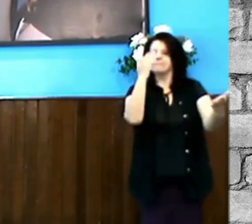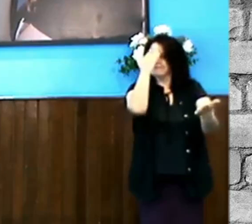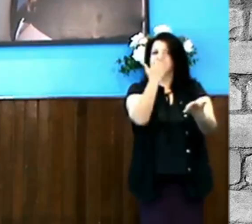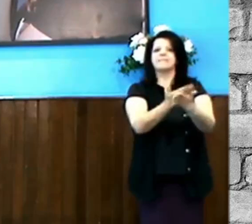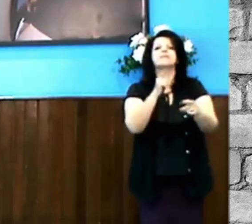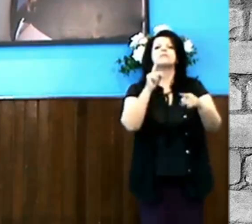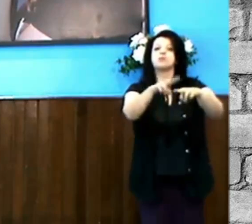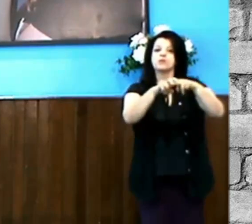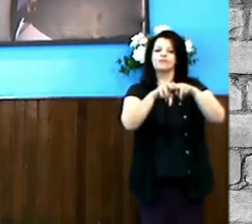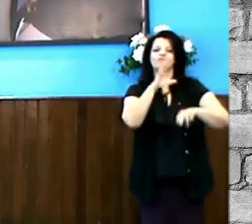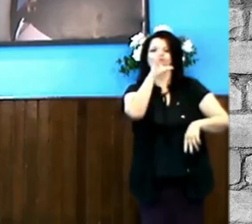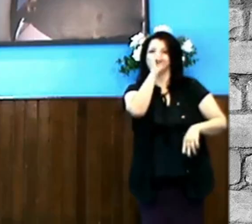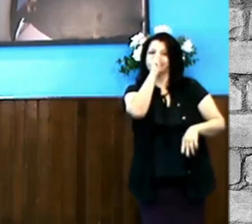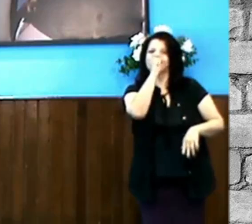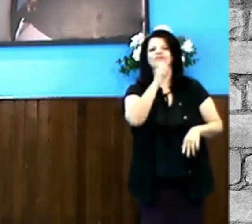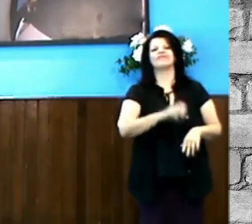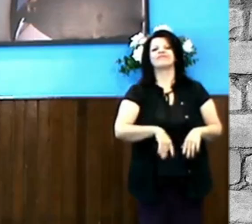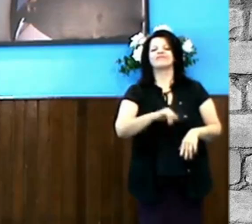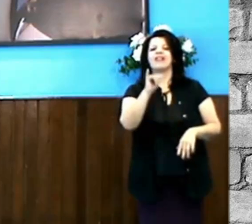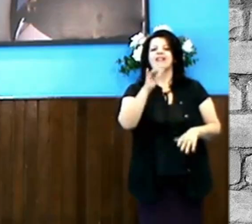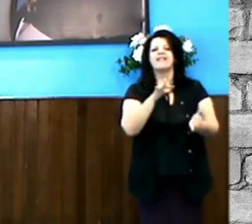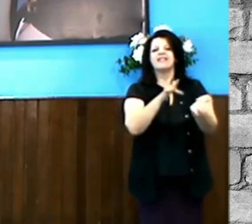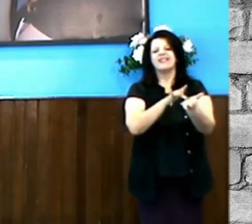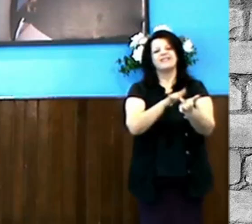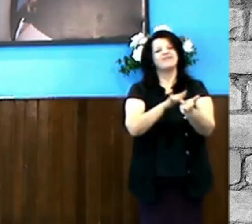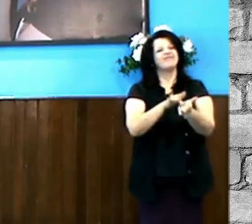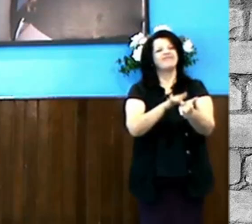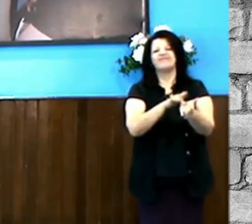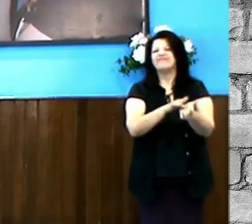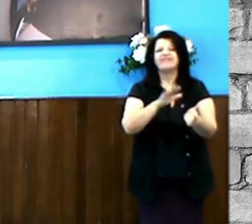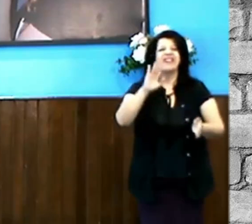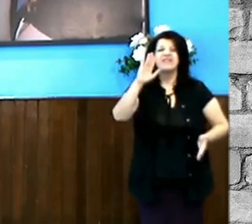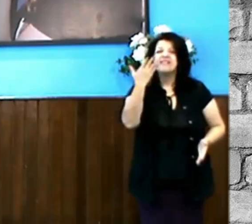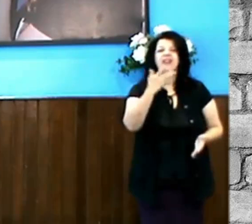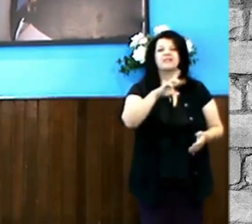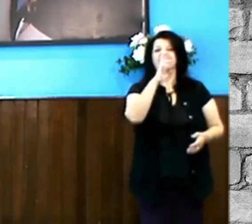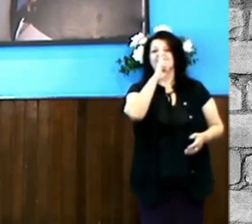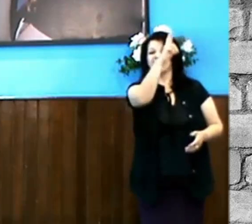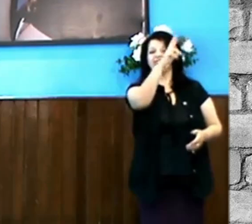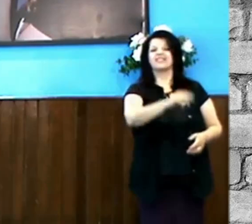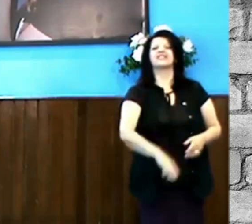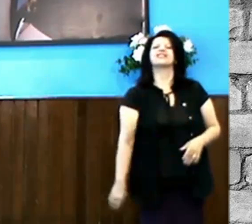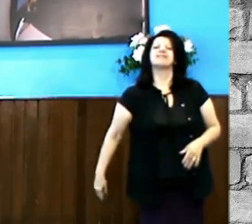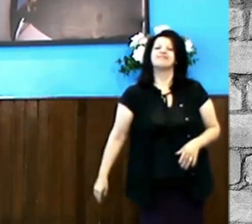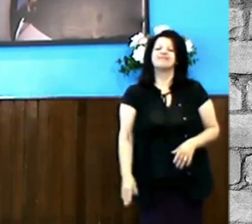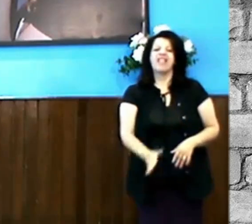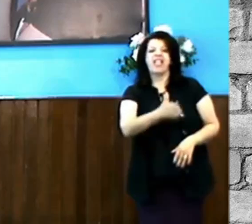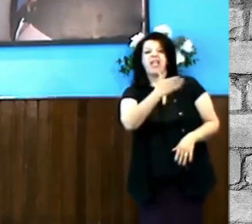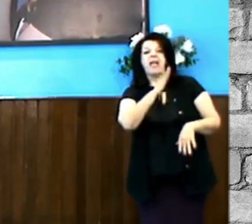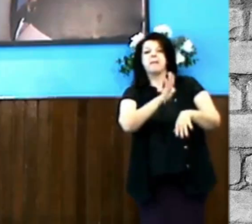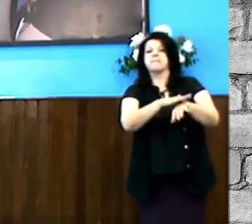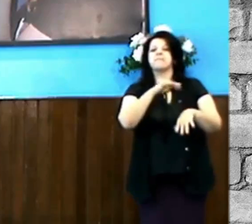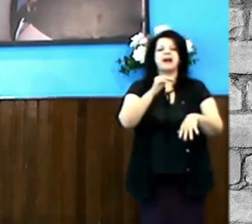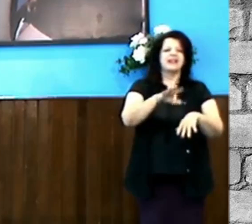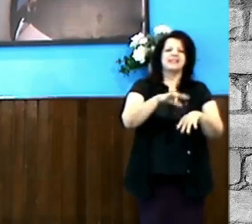do sábado. É o momento quando a religiosidade, o ritual, a cerimônia fala mais alto do que a